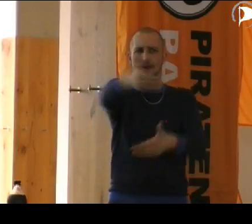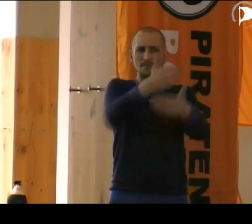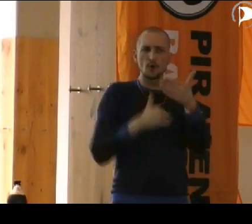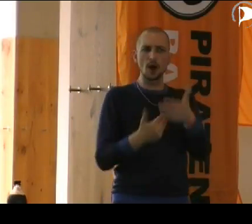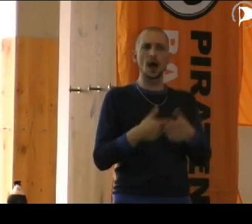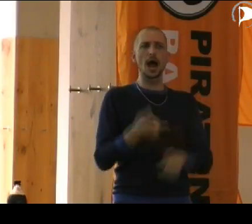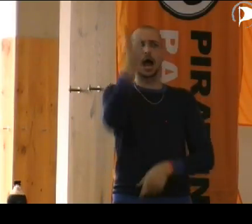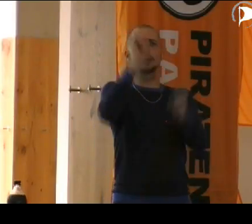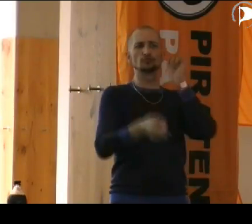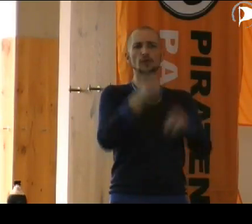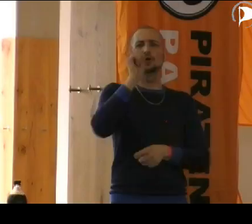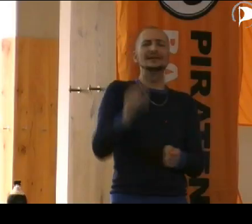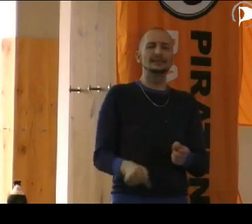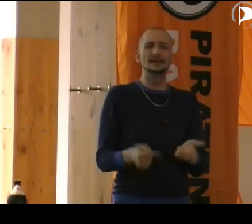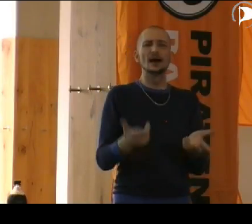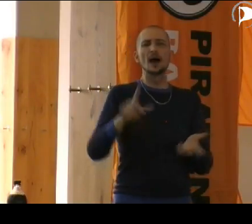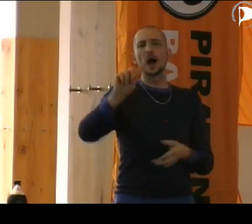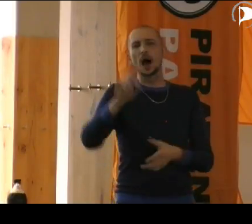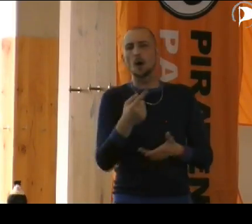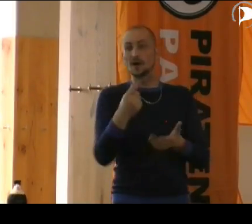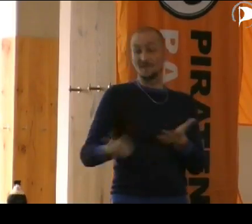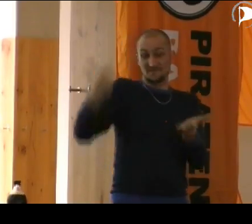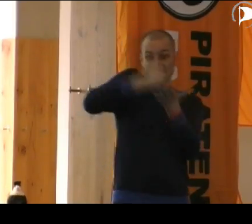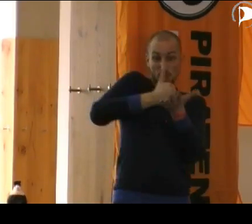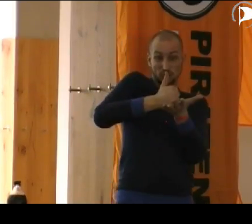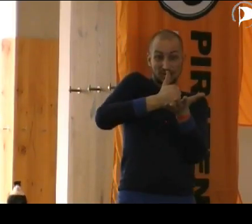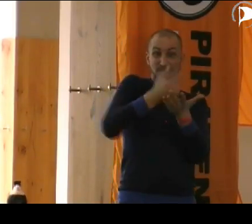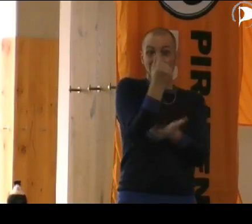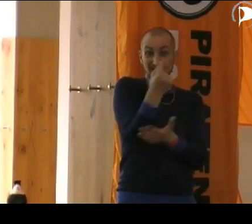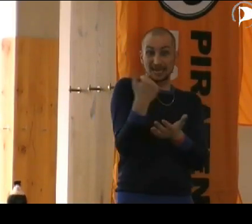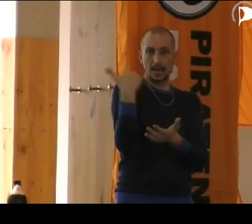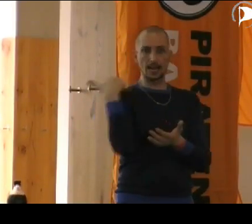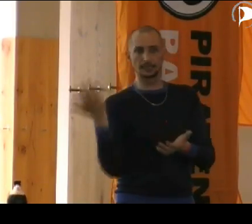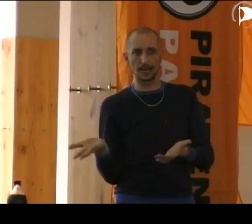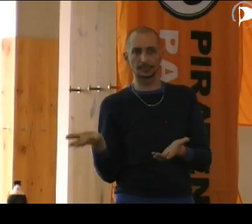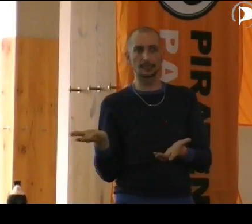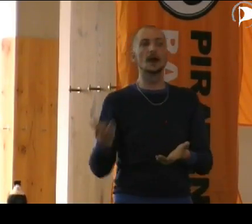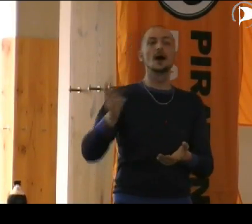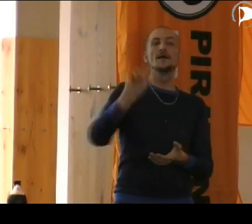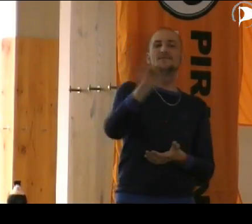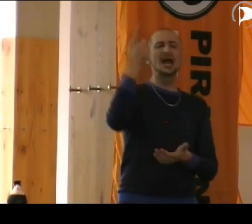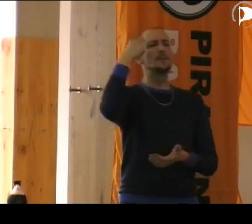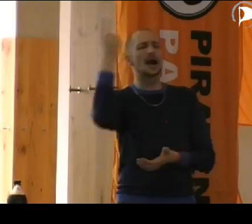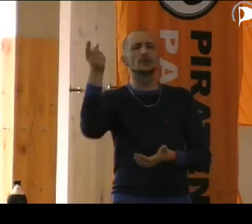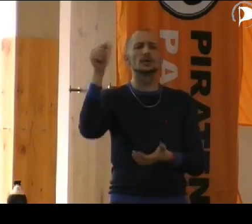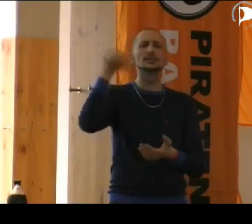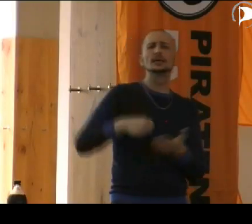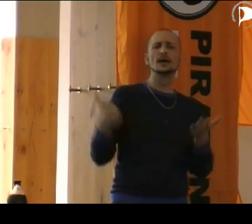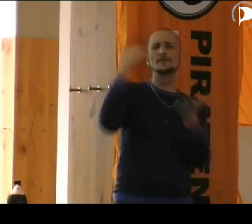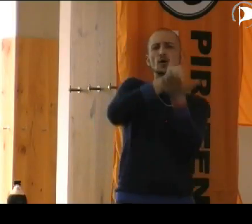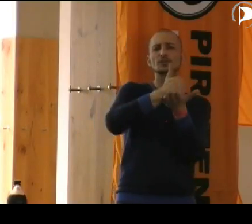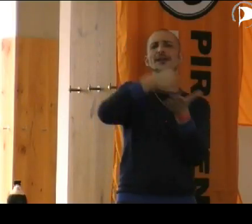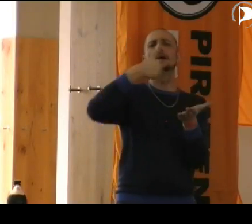auch in den vorstand in finanziellen kraft haben oder wer glaubt dass der vorstand damit